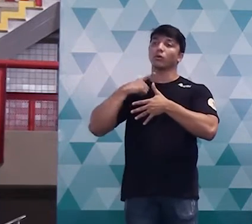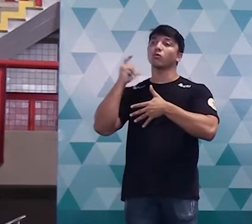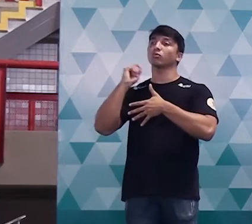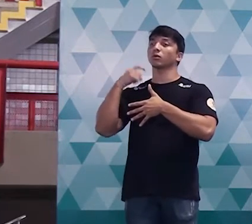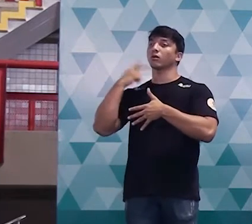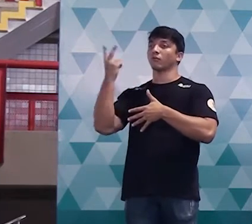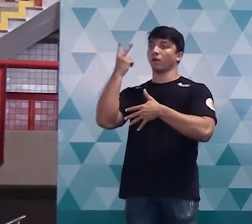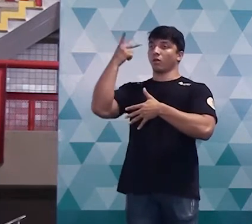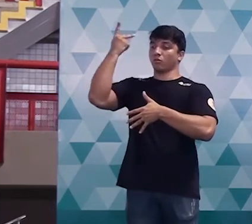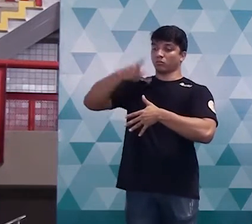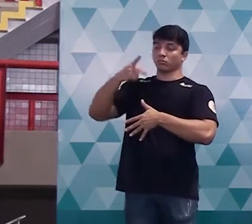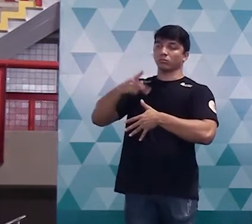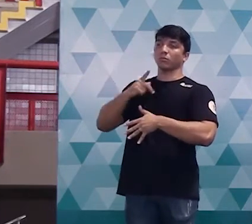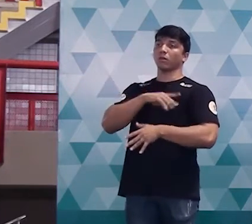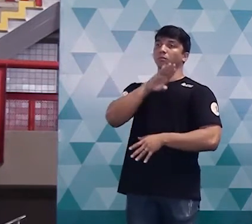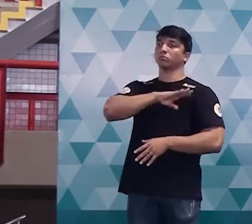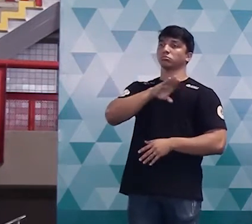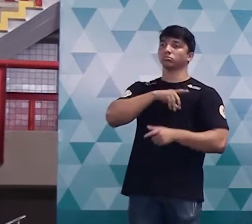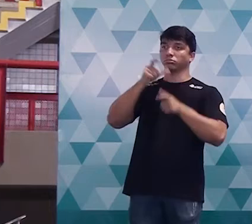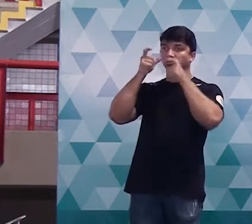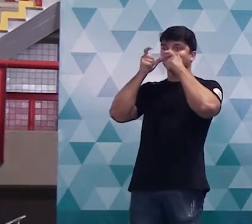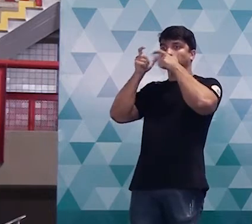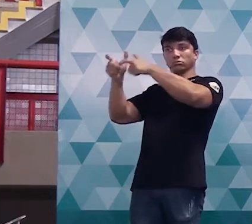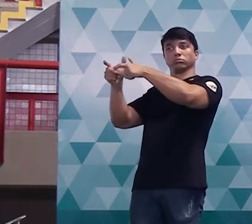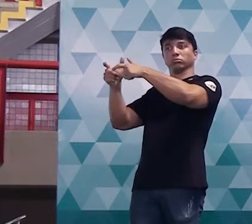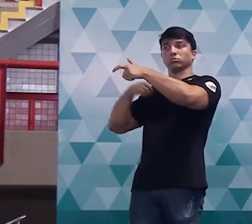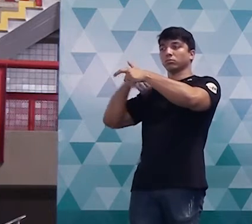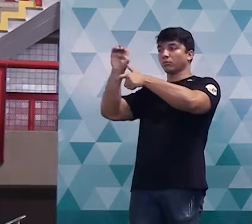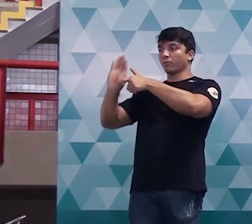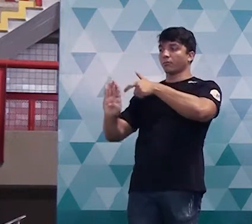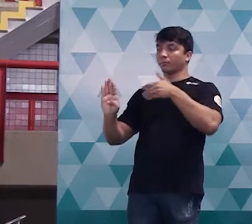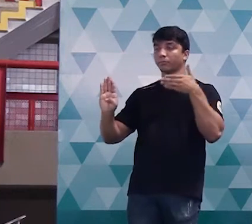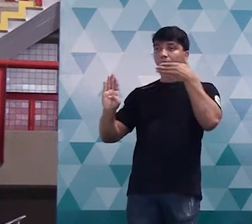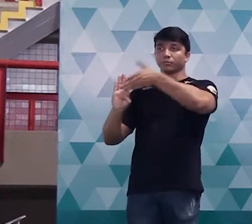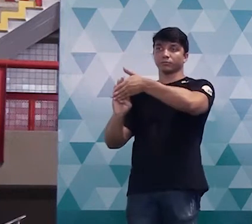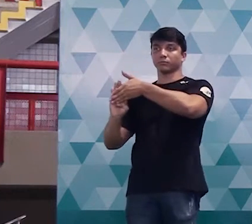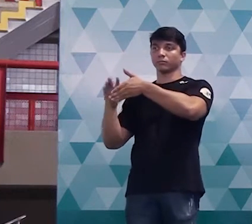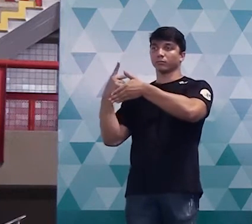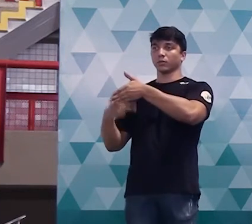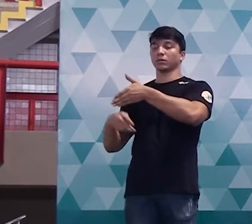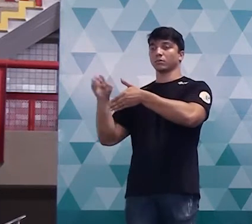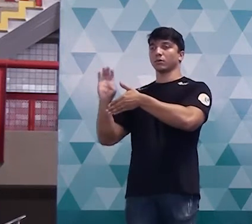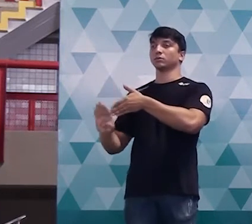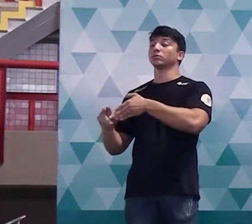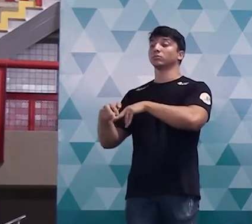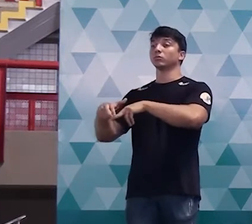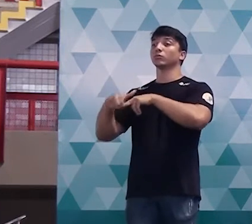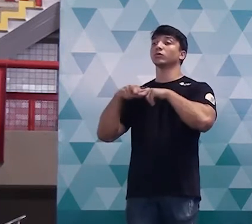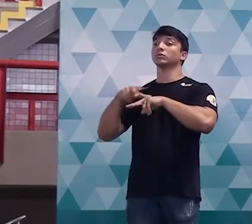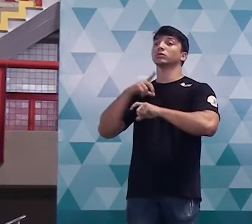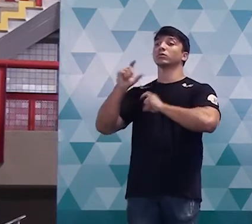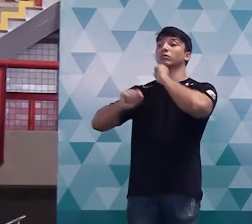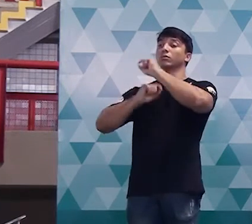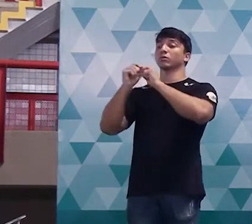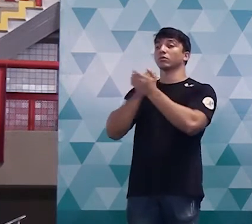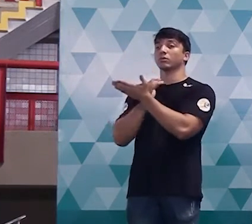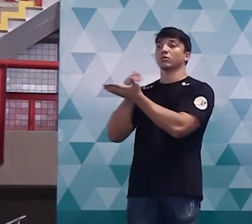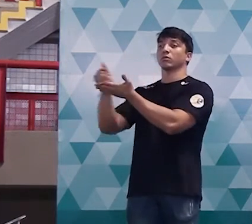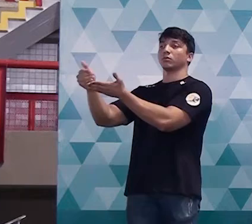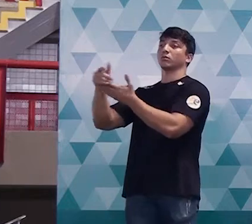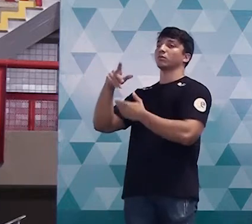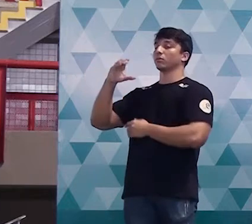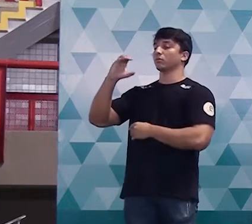as nossas terras. Aí Portugal disse, ou a gente começa a colonizar ou nós estamos perdidos. Por isso que vai ser iniciado o